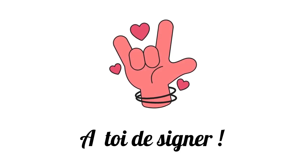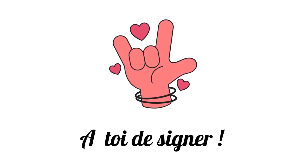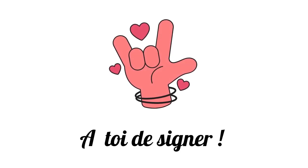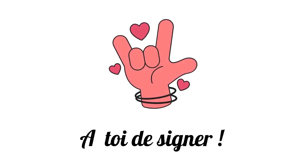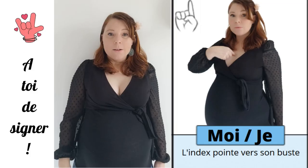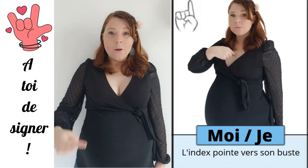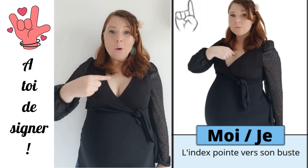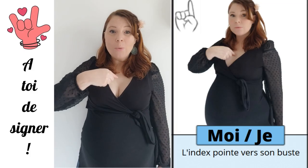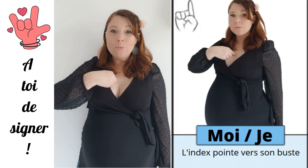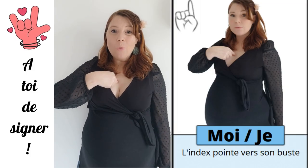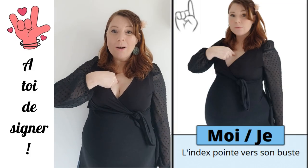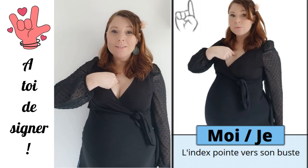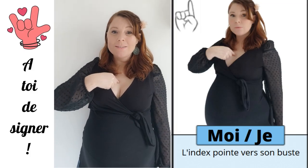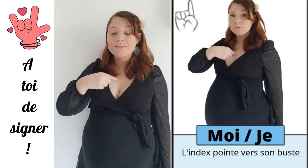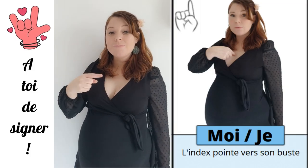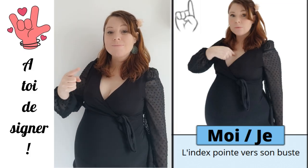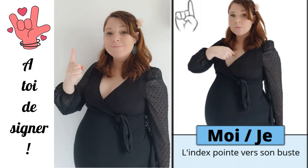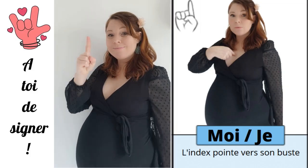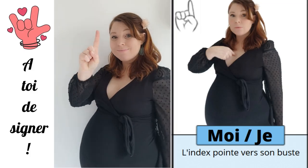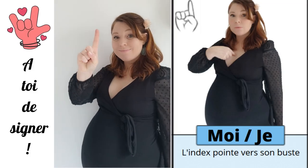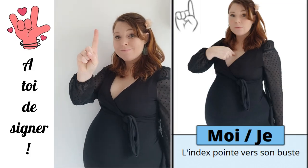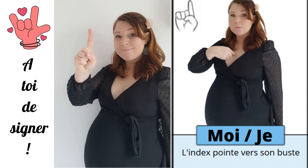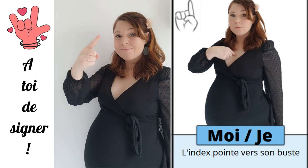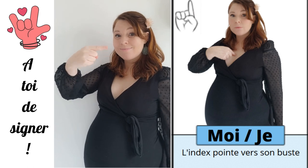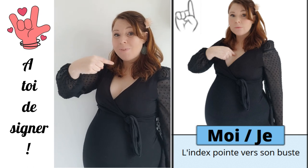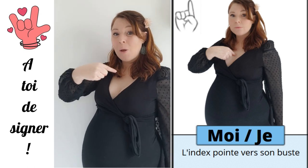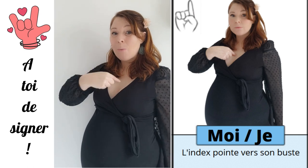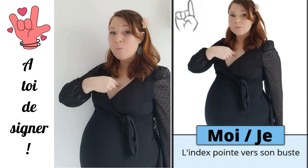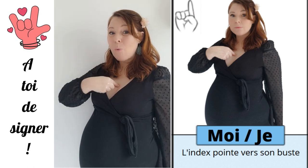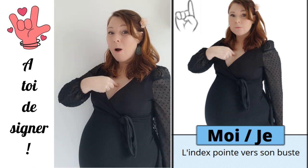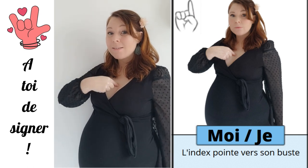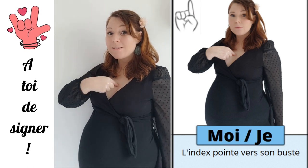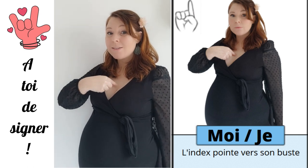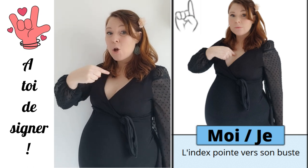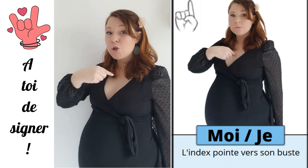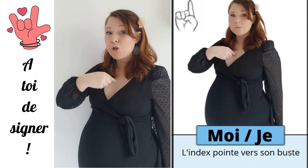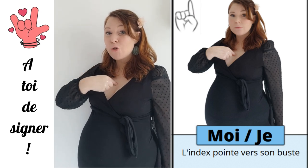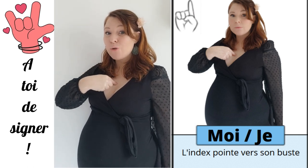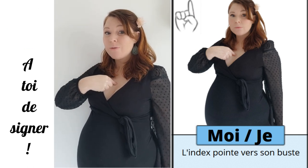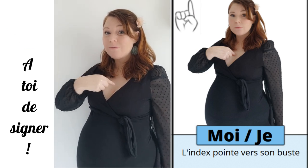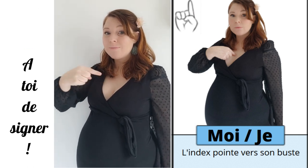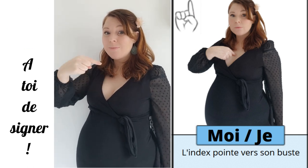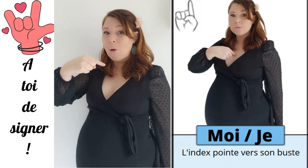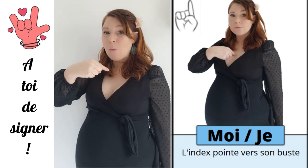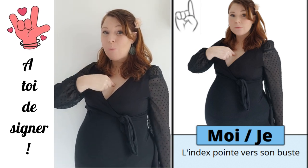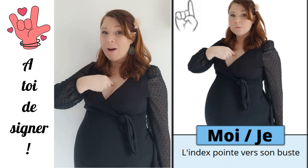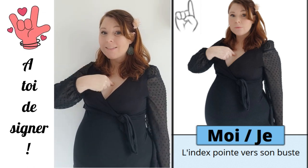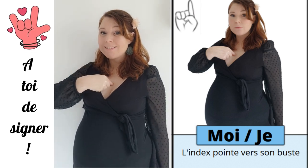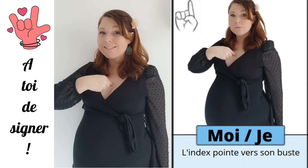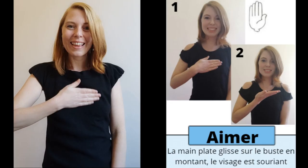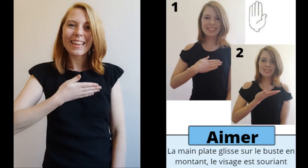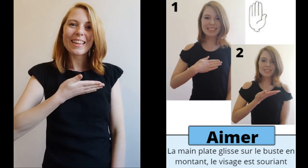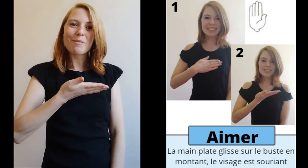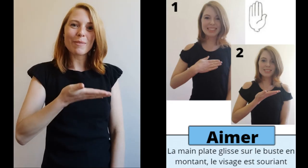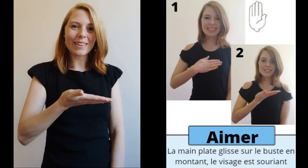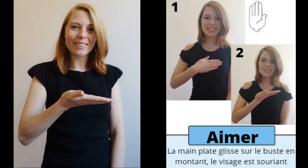Moi j'aime signer, moi j'aime signer, pour me faire comprendre avant